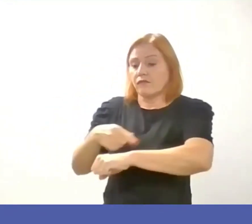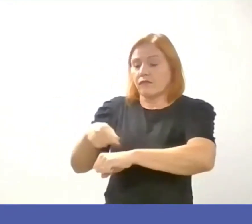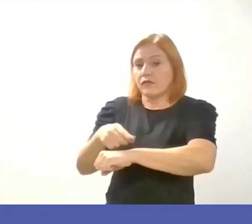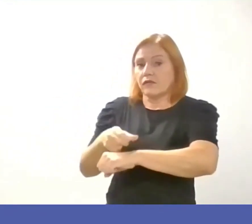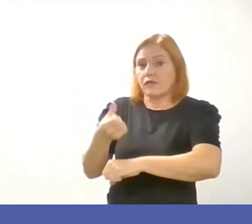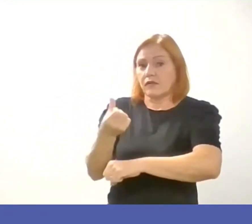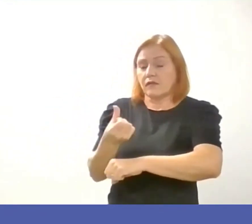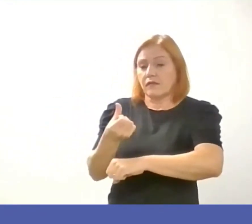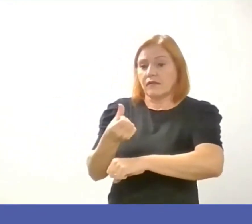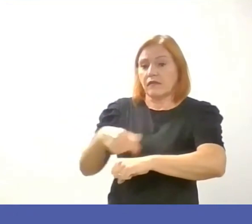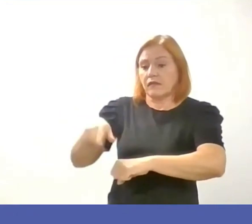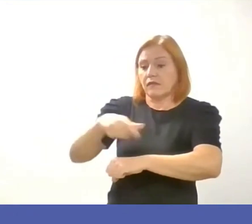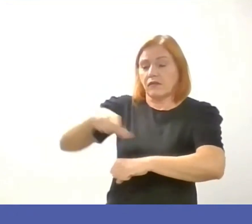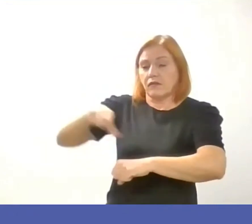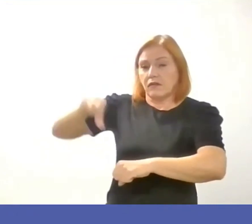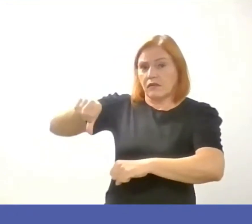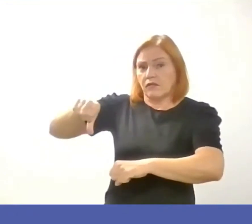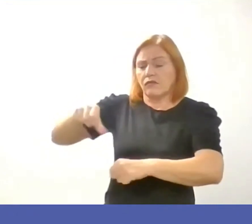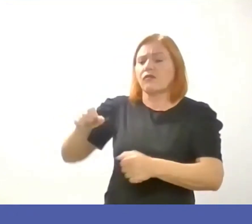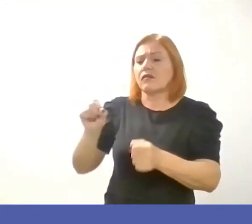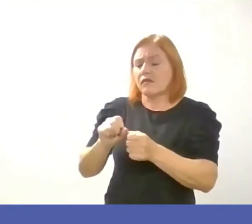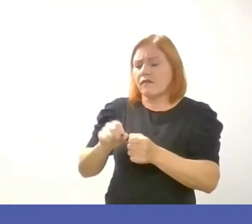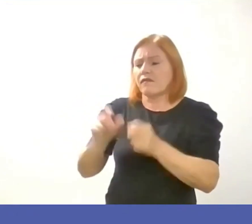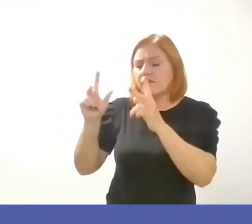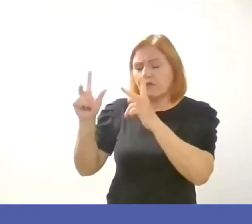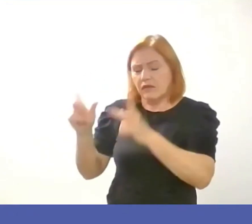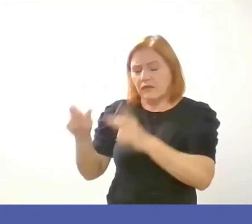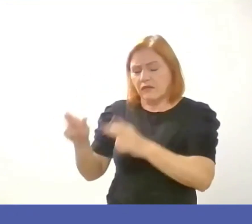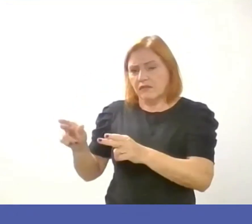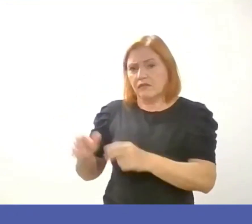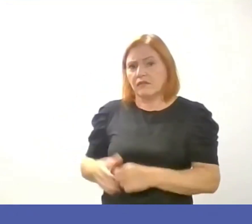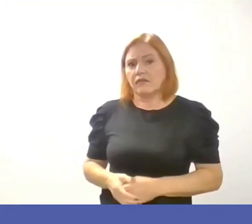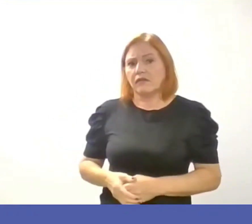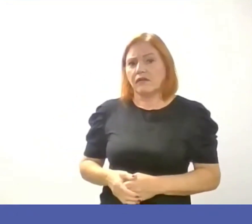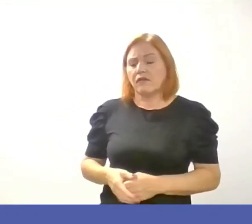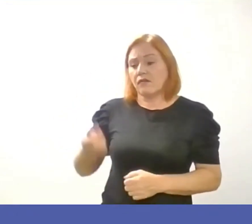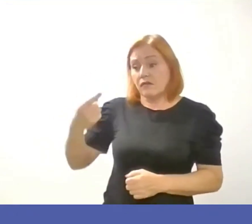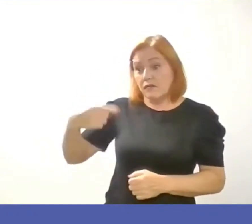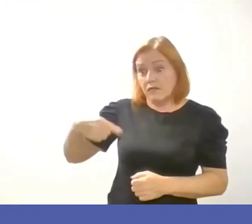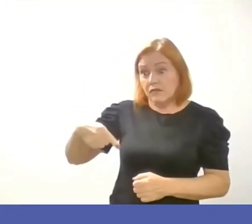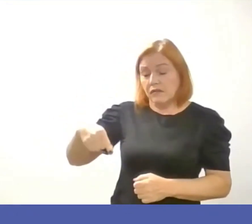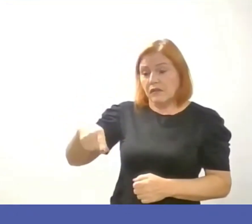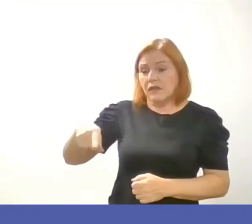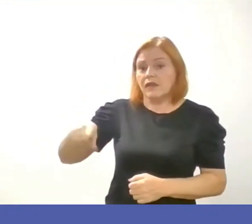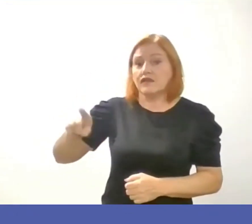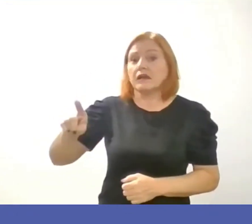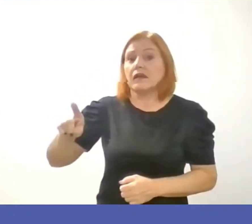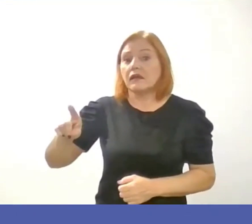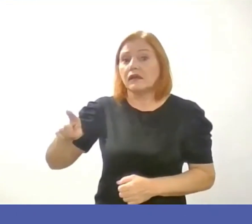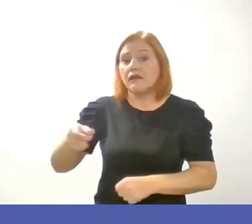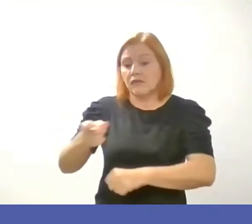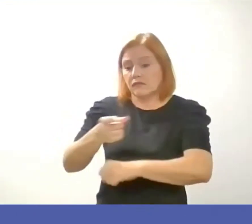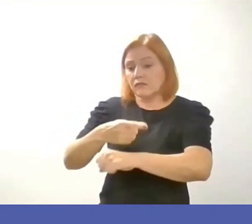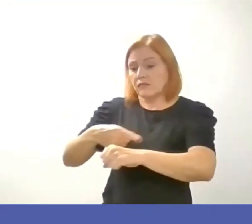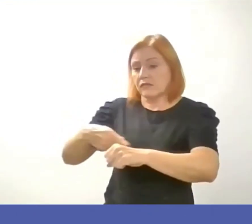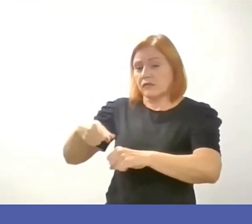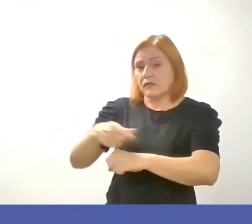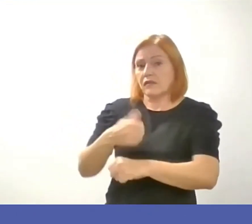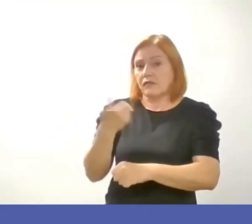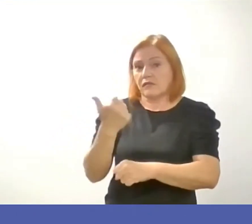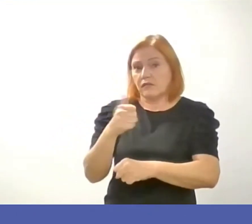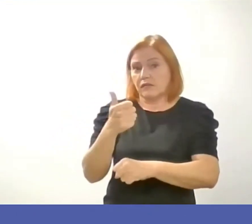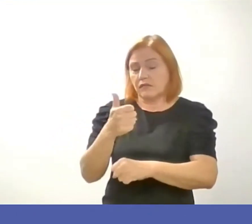forma. E saindo por volta da hora undécima, encontrou outros